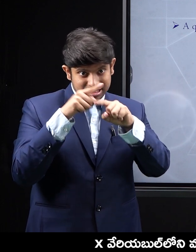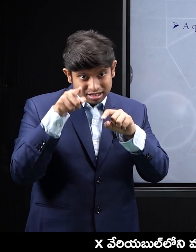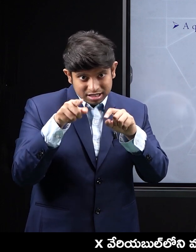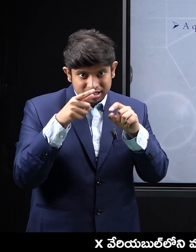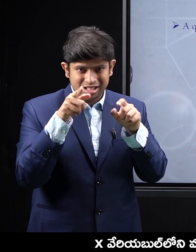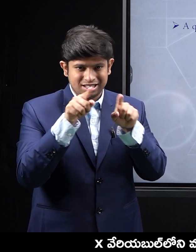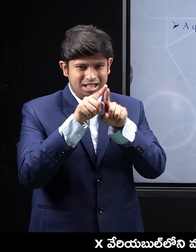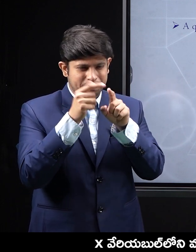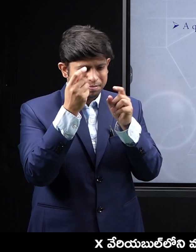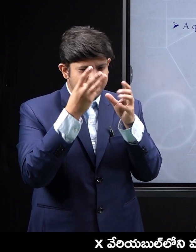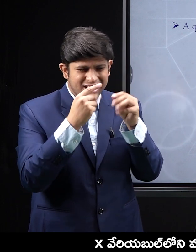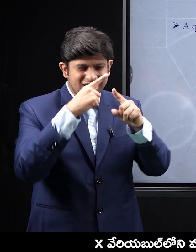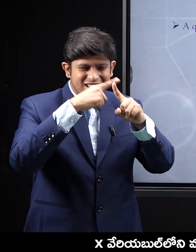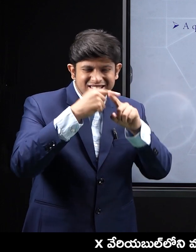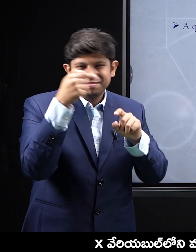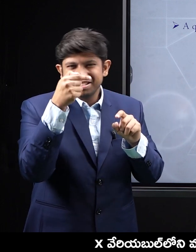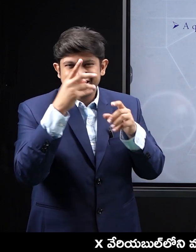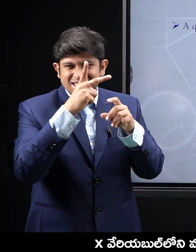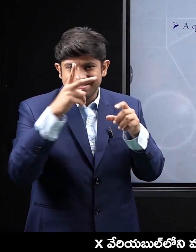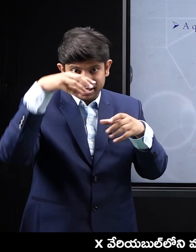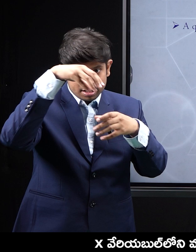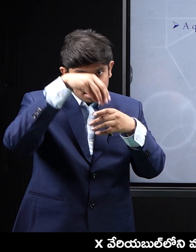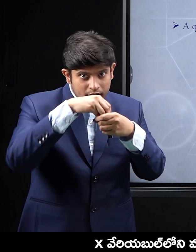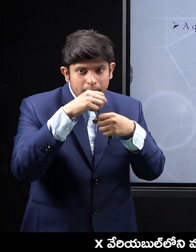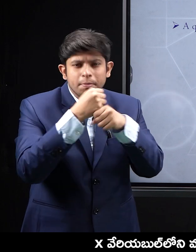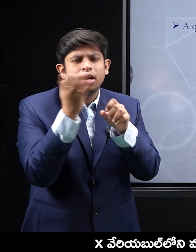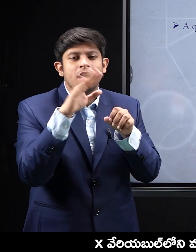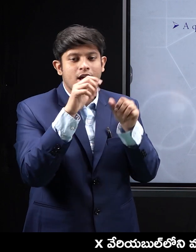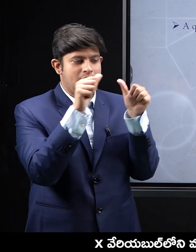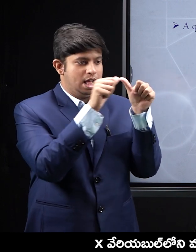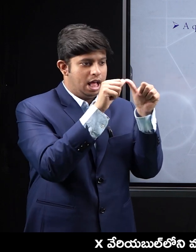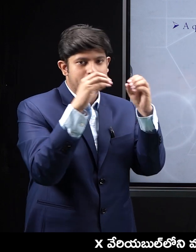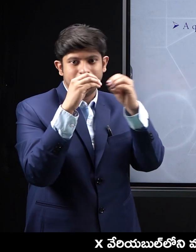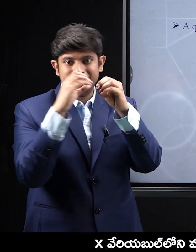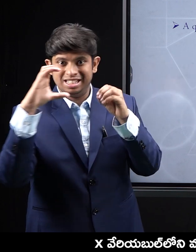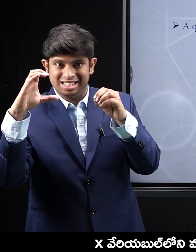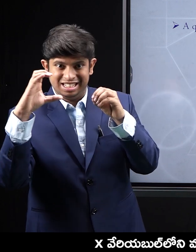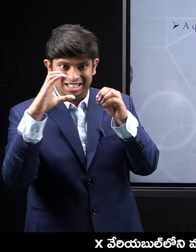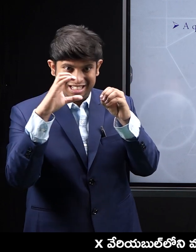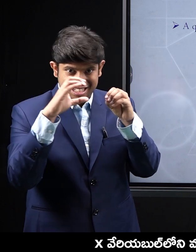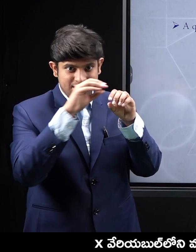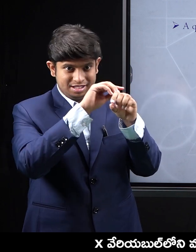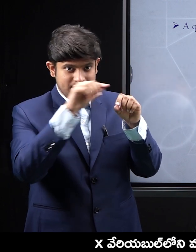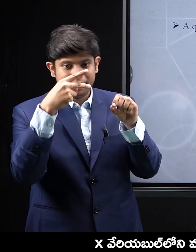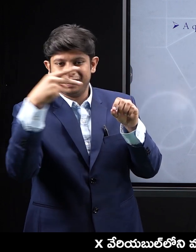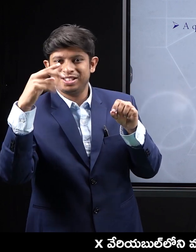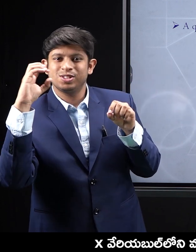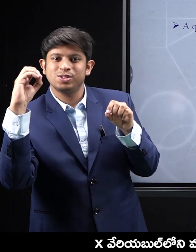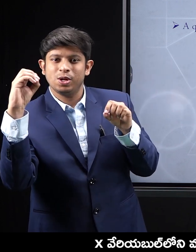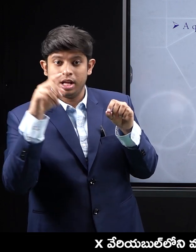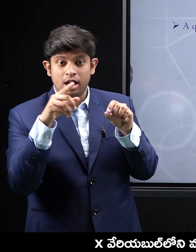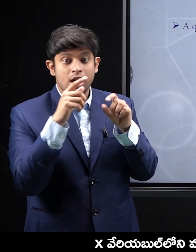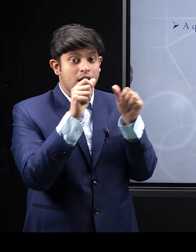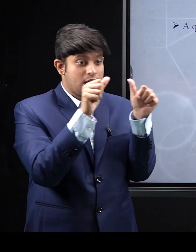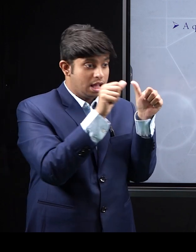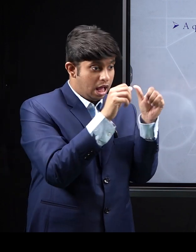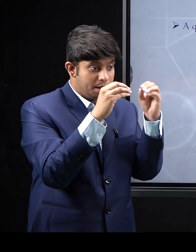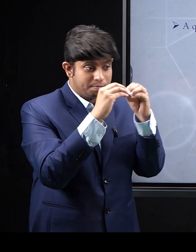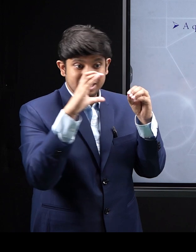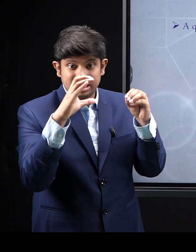ax² + bx + c = 0. రూపం యొక్క సమీకరణం. ఇక్కడ